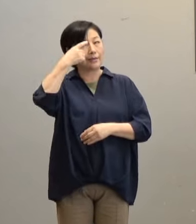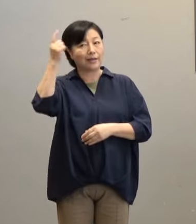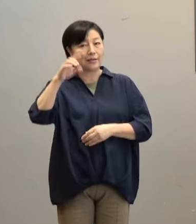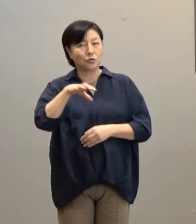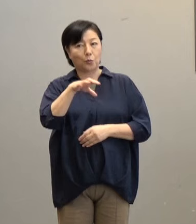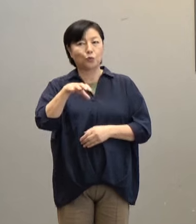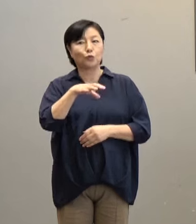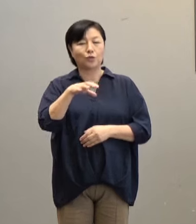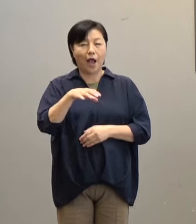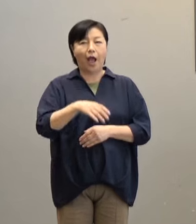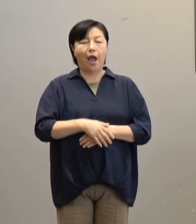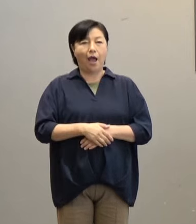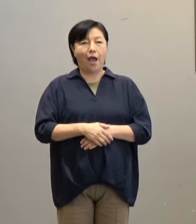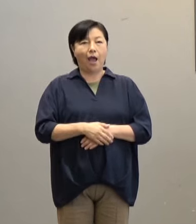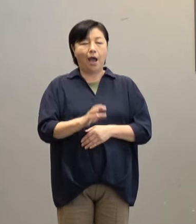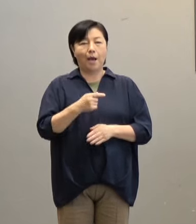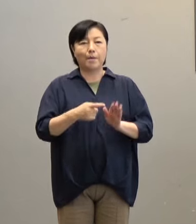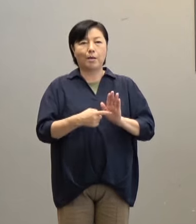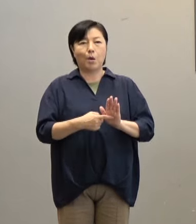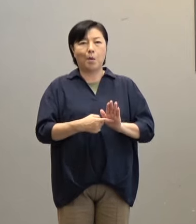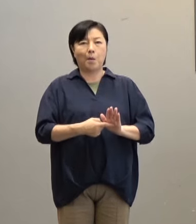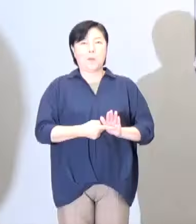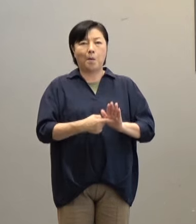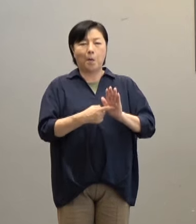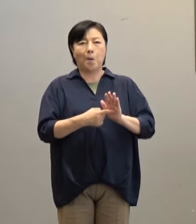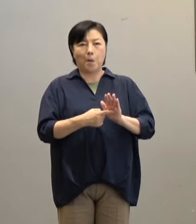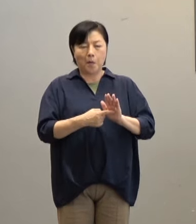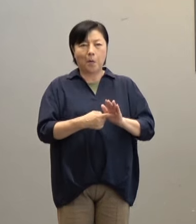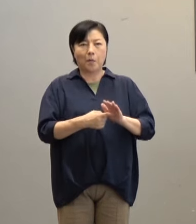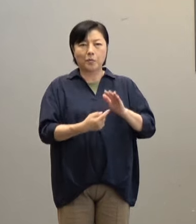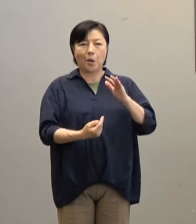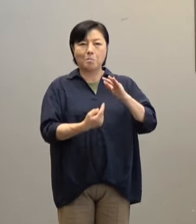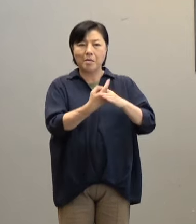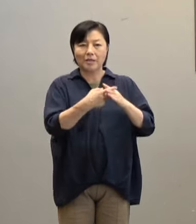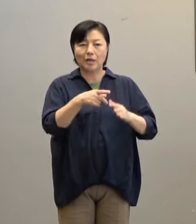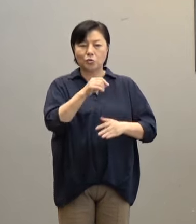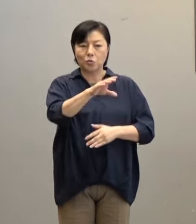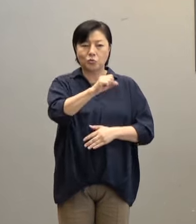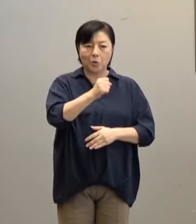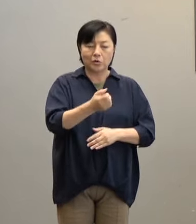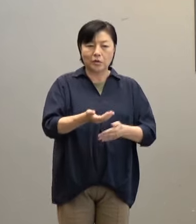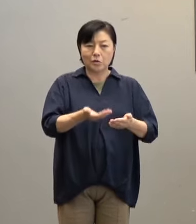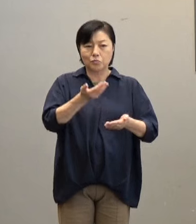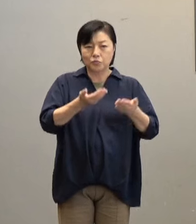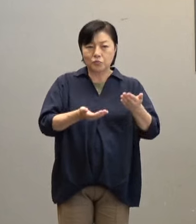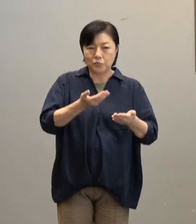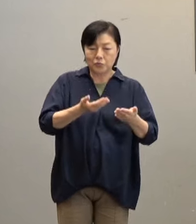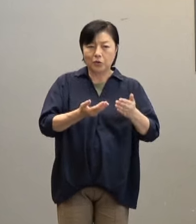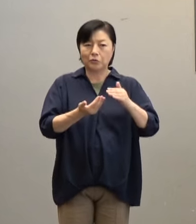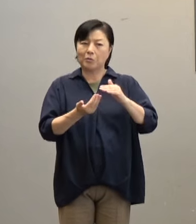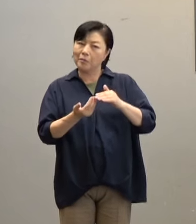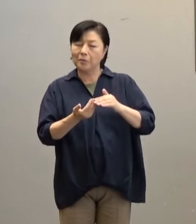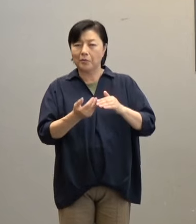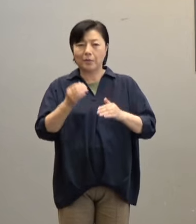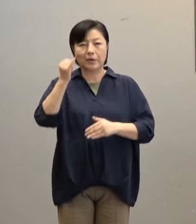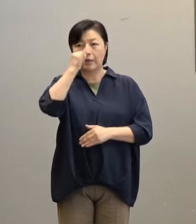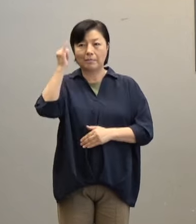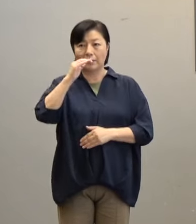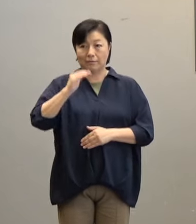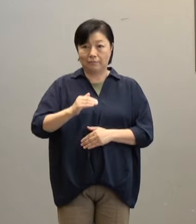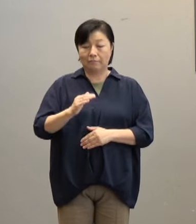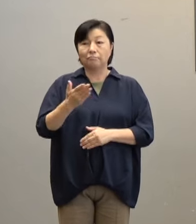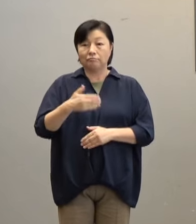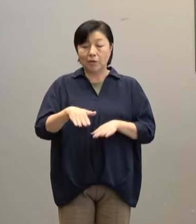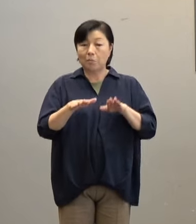ね、一番目立つ鳥取に比べてですね、イメージ落ち持ちにくいのかなと思います。ここ昨今はですね、認知度は